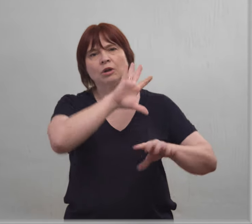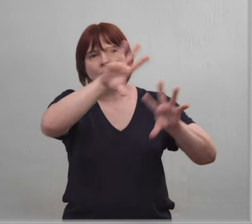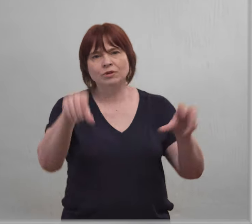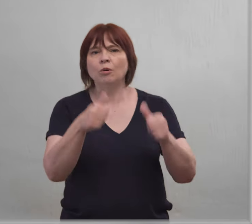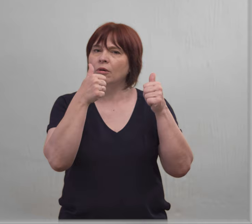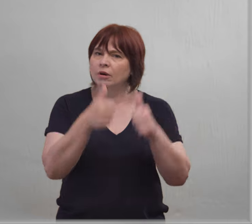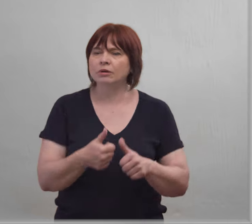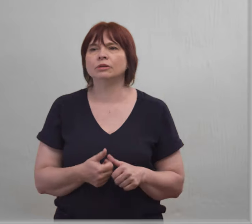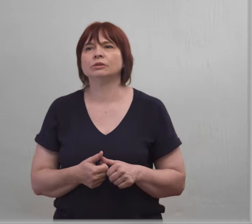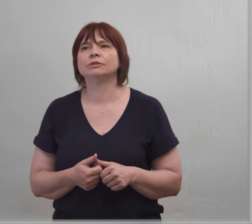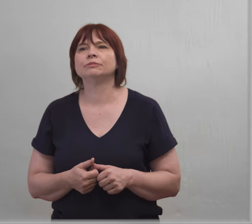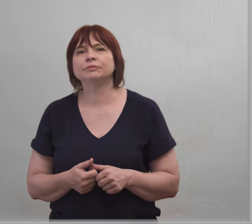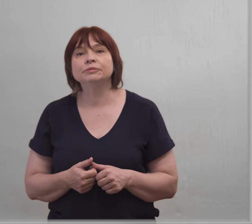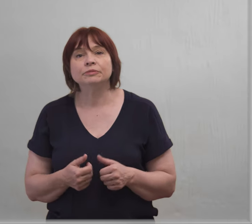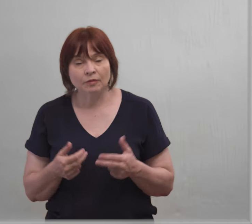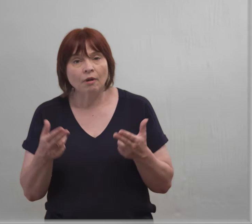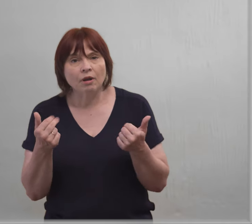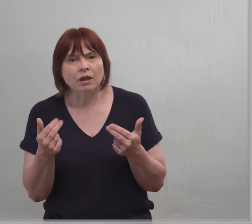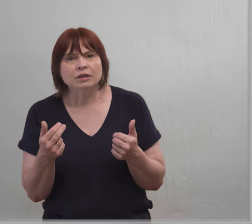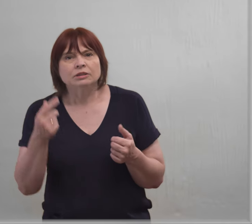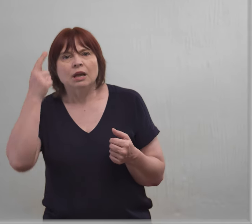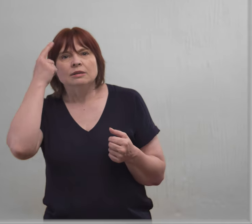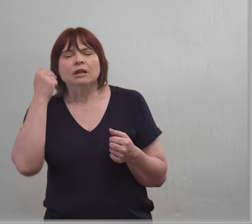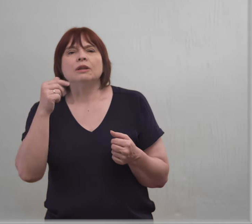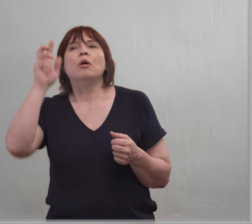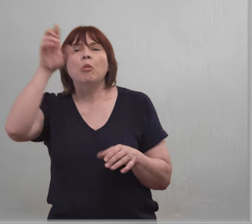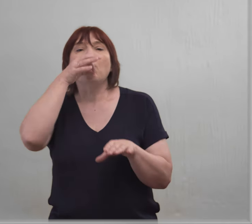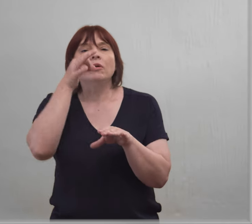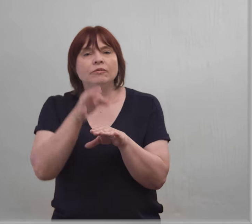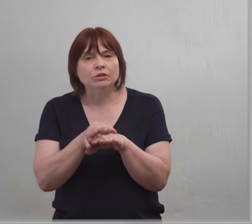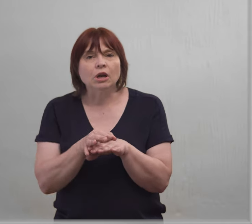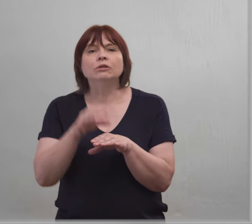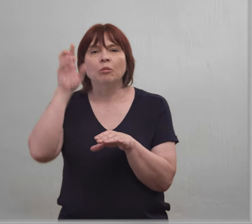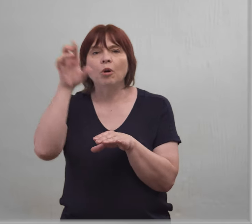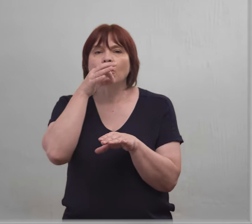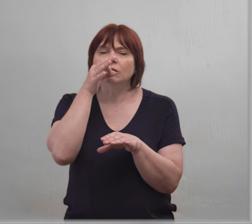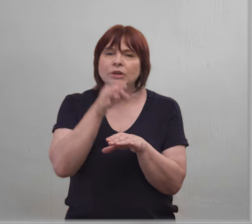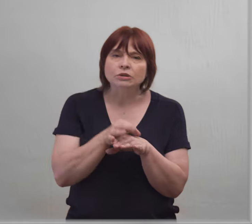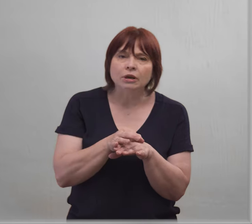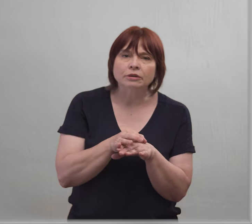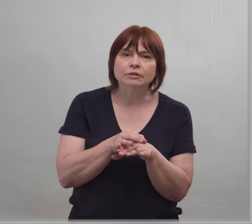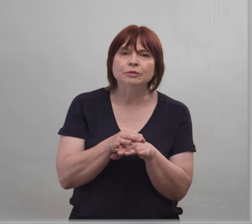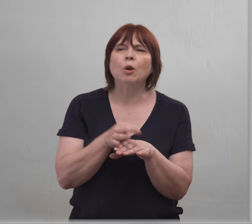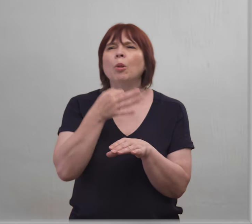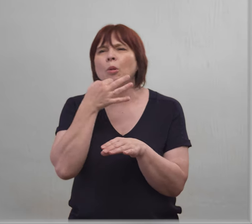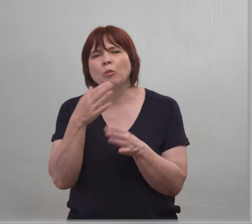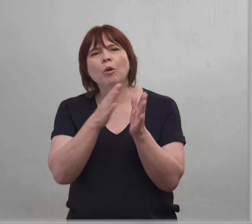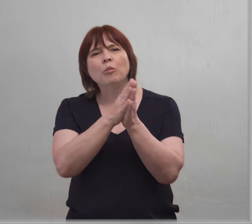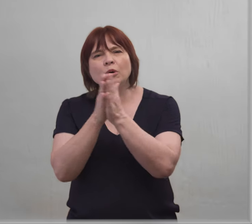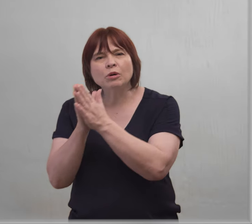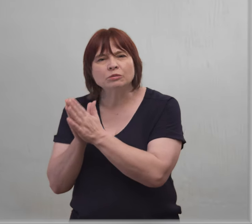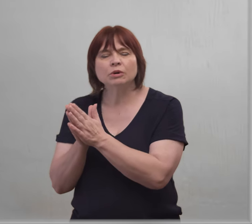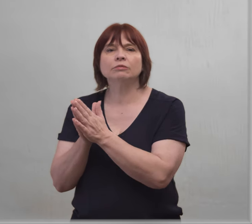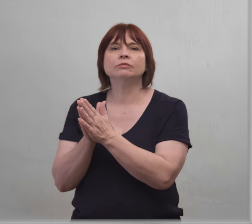хорошо. Конечно же, знаете, Господь отвечает. Господь, Он отвечающий. И любую просьбу взять,